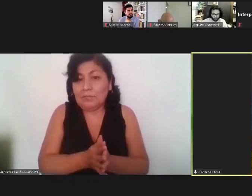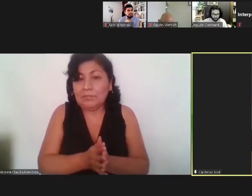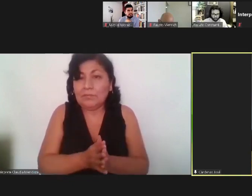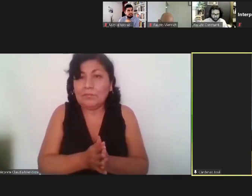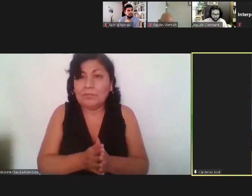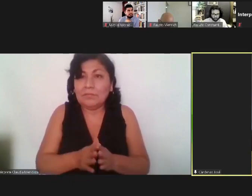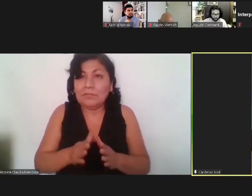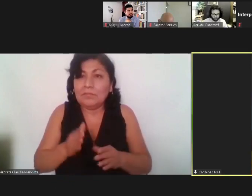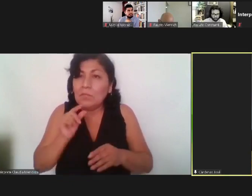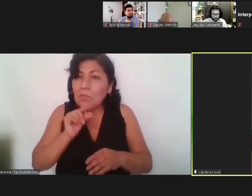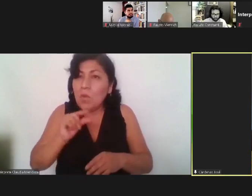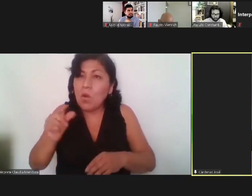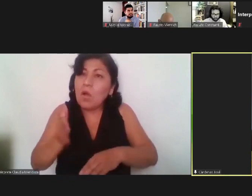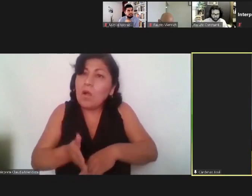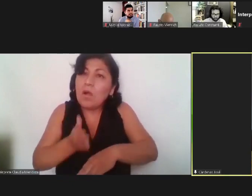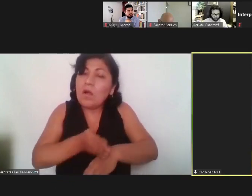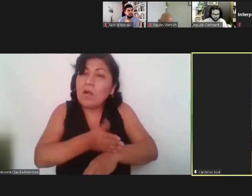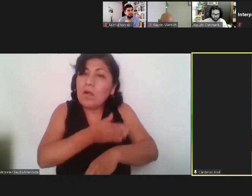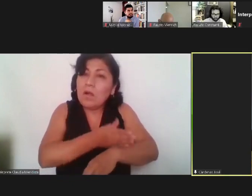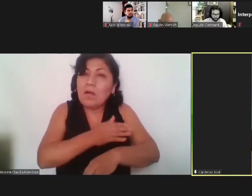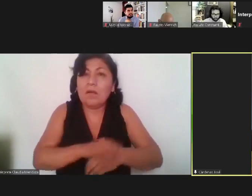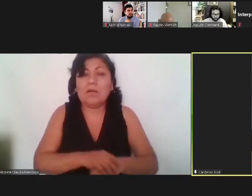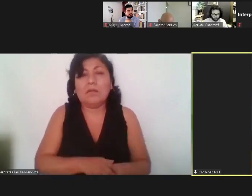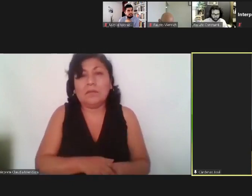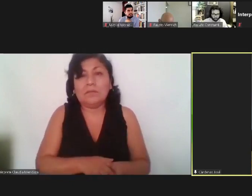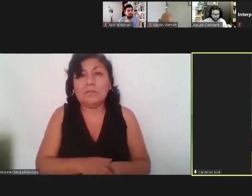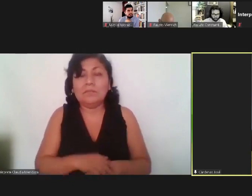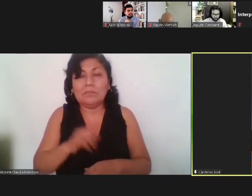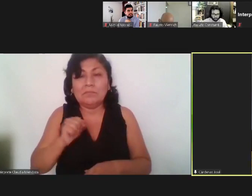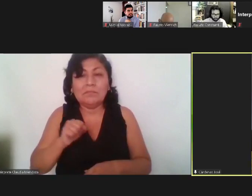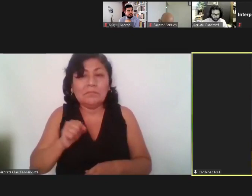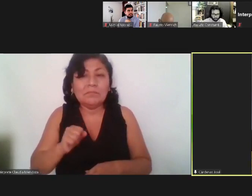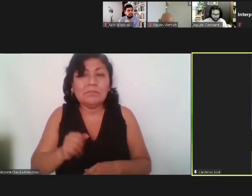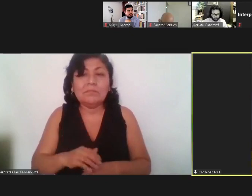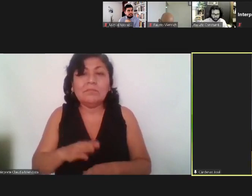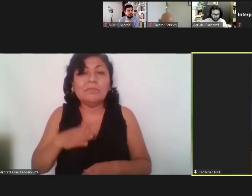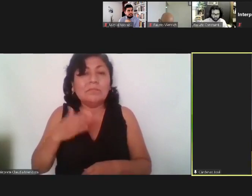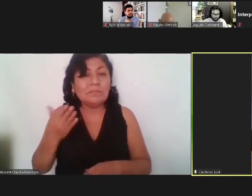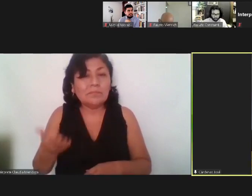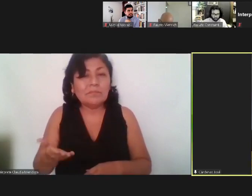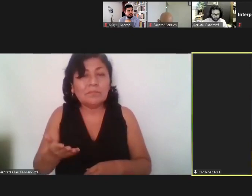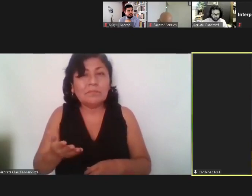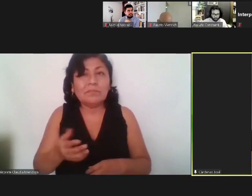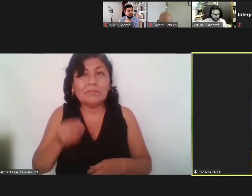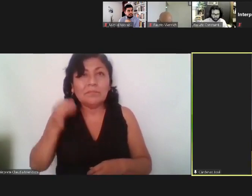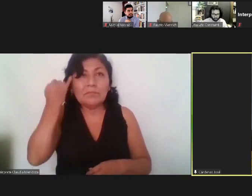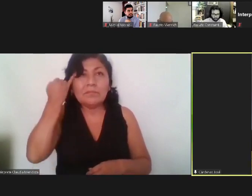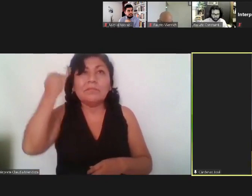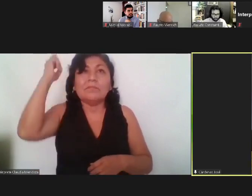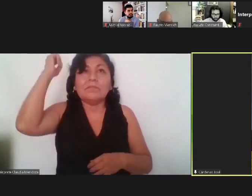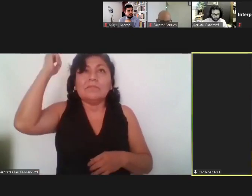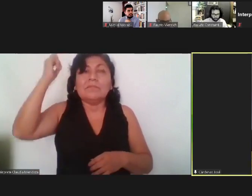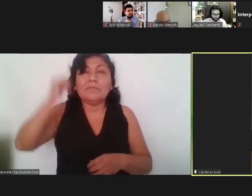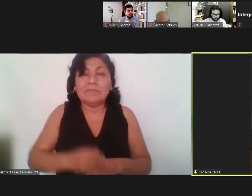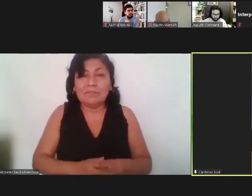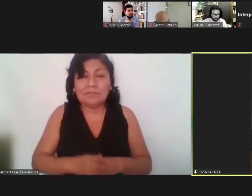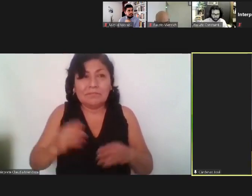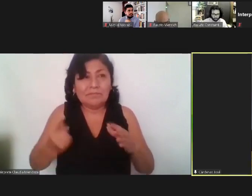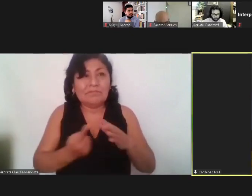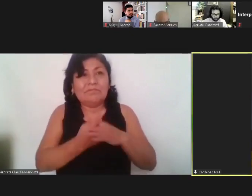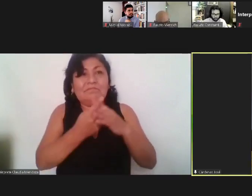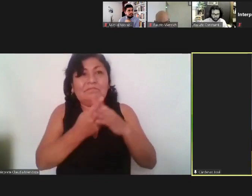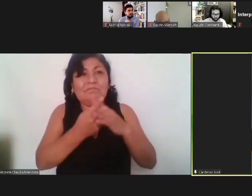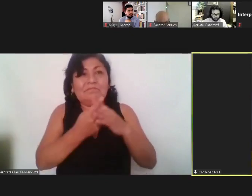desarrollar o que tienen poco tiempo de, digamos, de haberse diseñado, creado, inventado. También